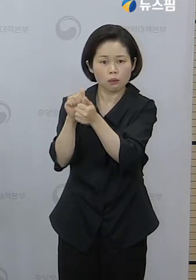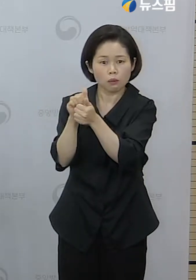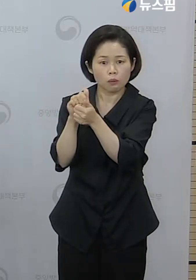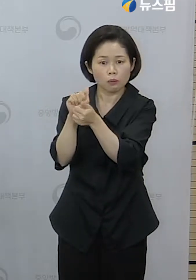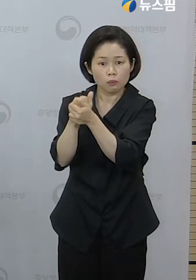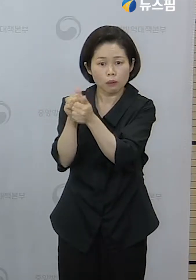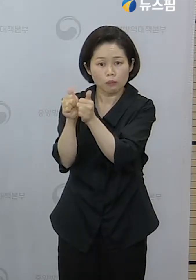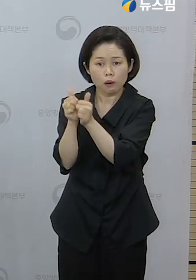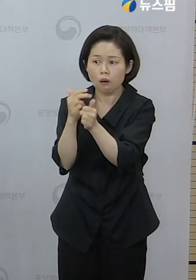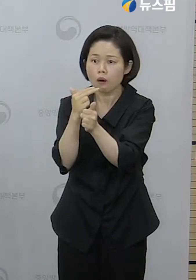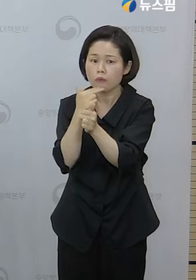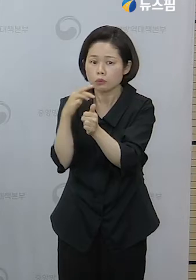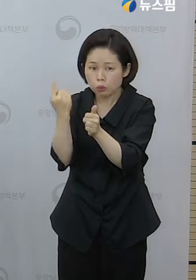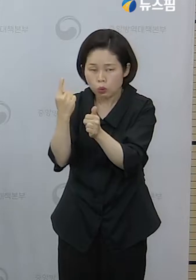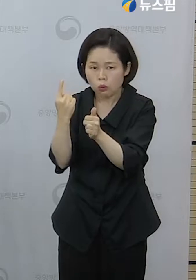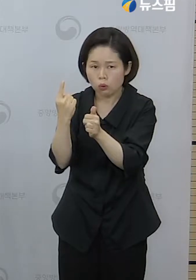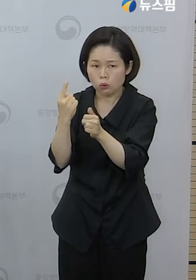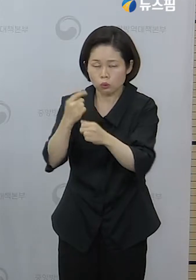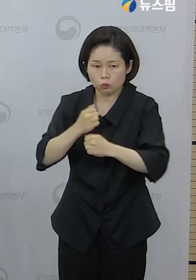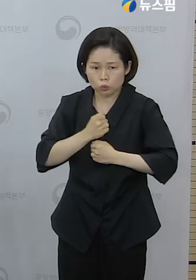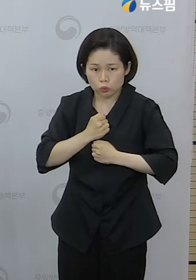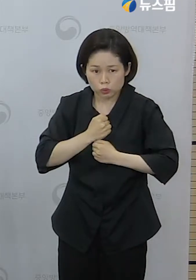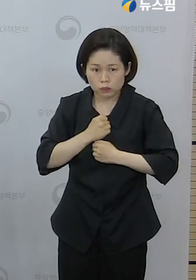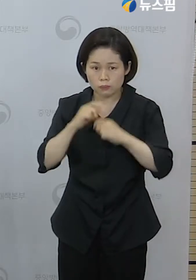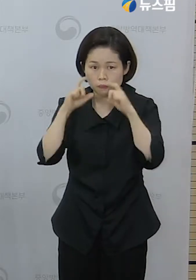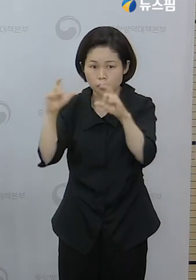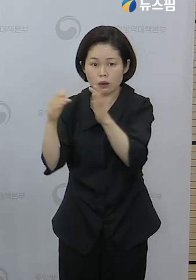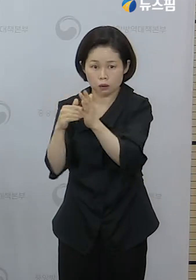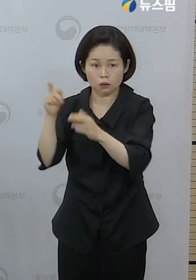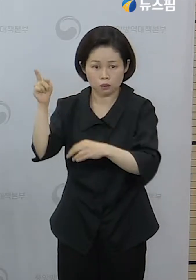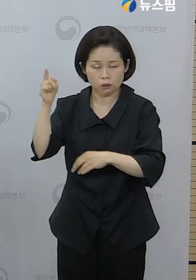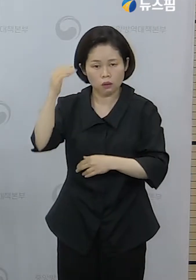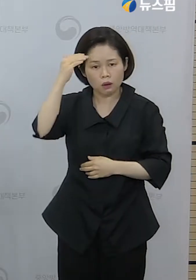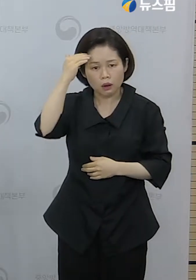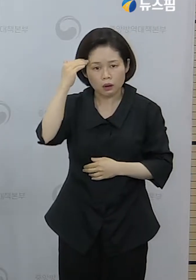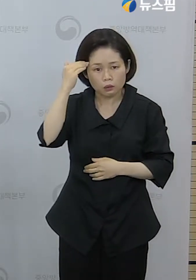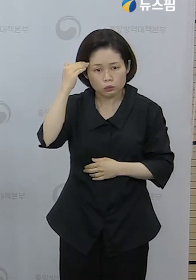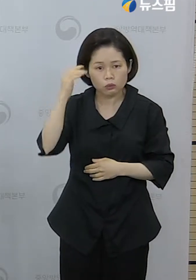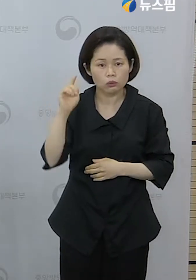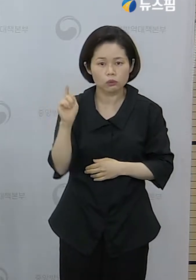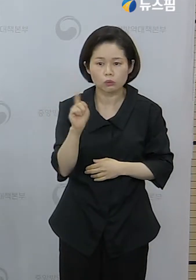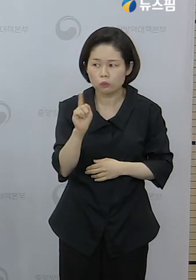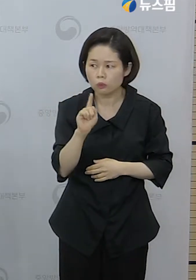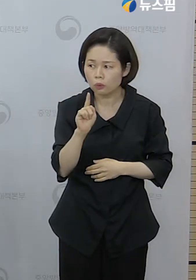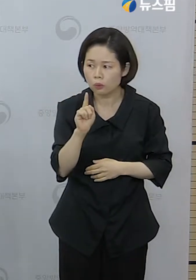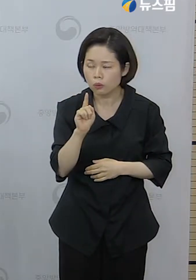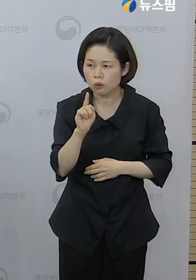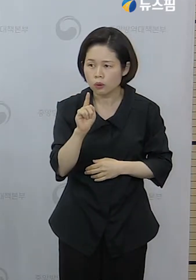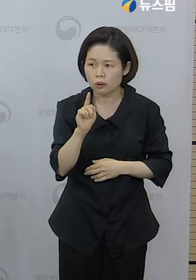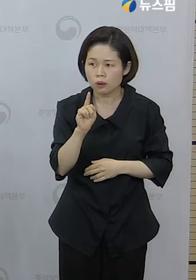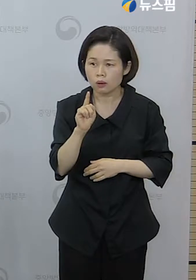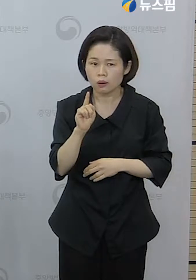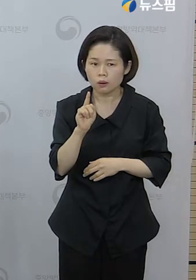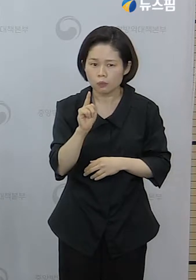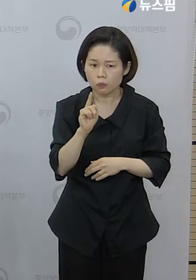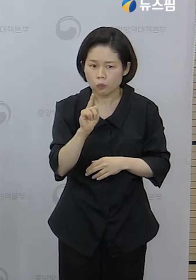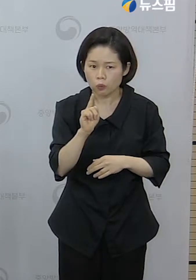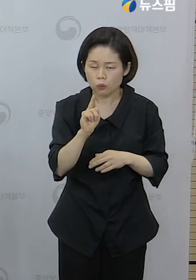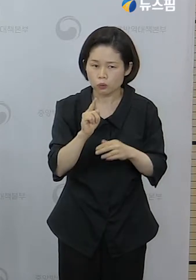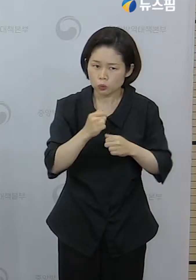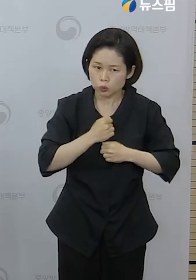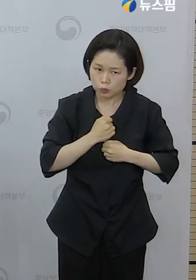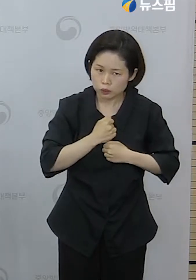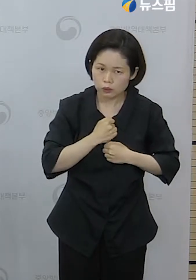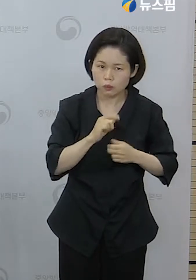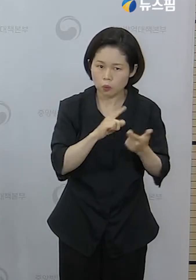접종을 권고를 하고 있는데 국내에서도 그런 방식의 포위 접종을 좀 검토하실 그런 의향이 있으신지 궁금합니다.